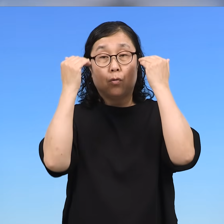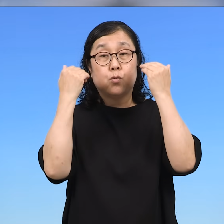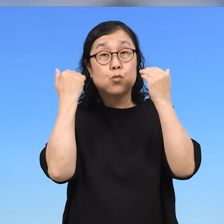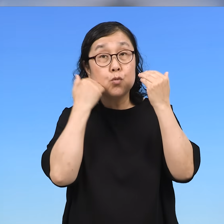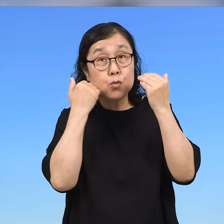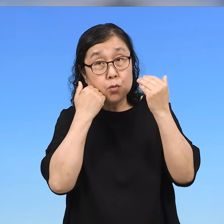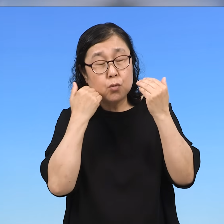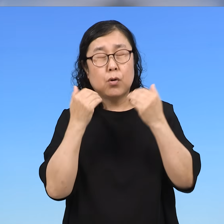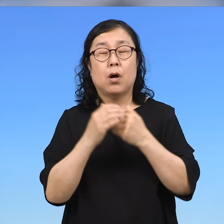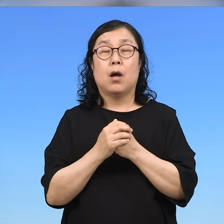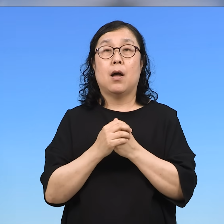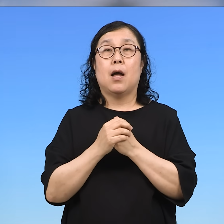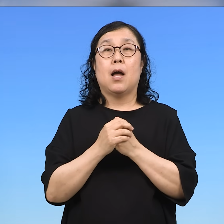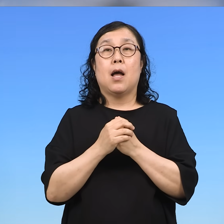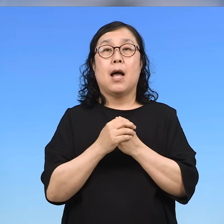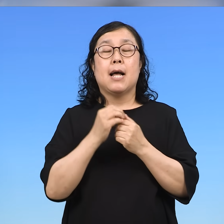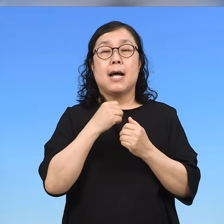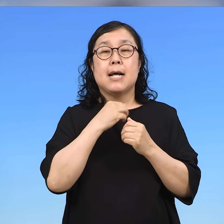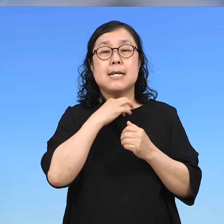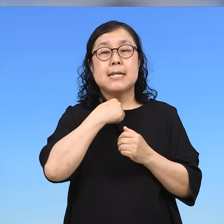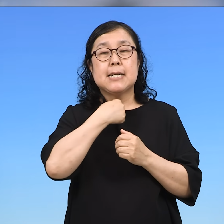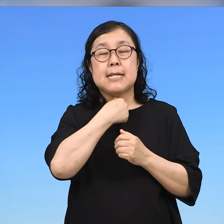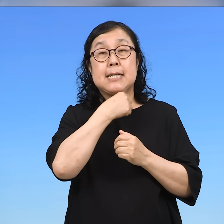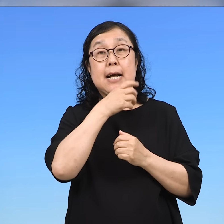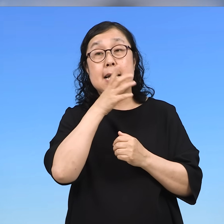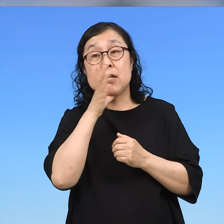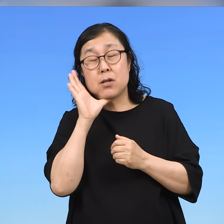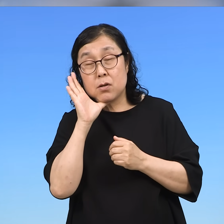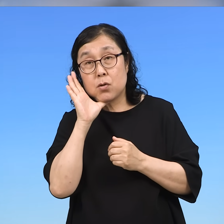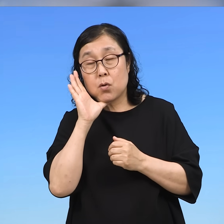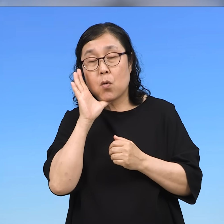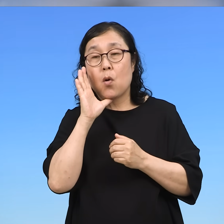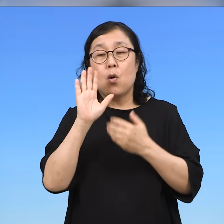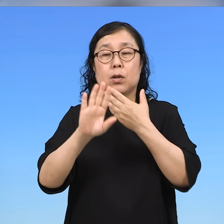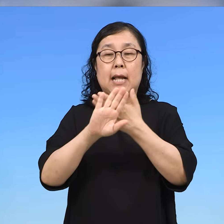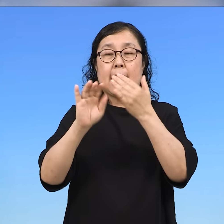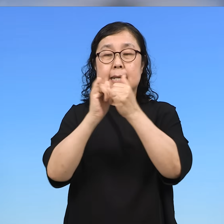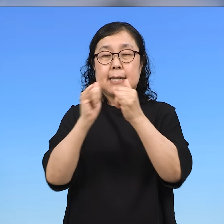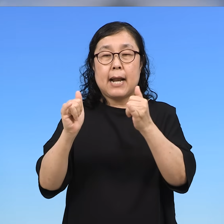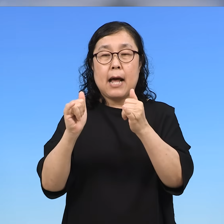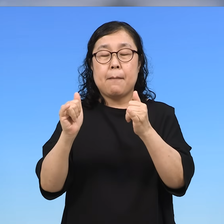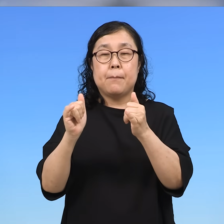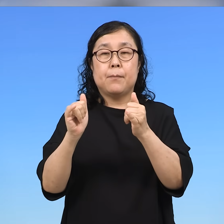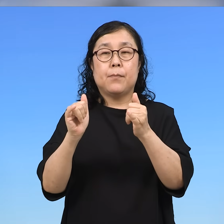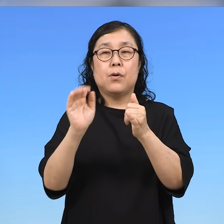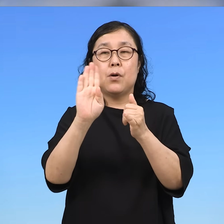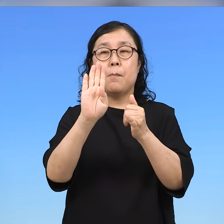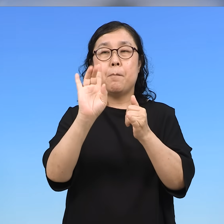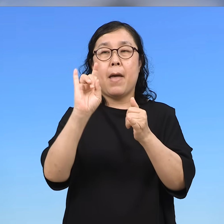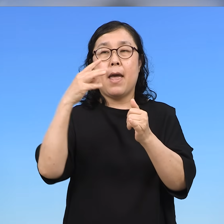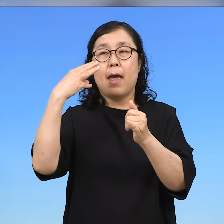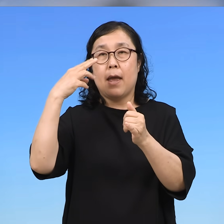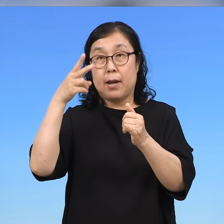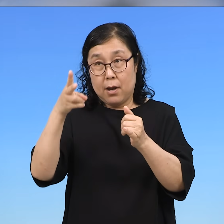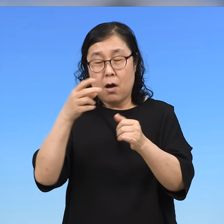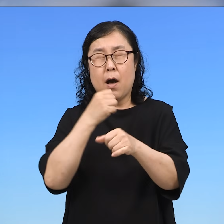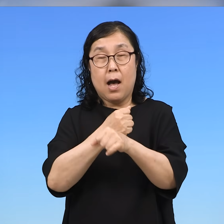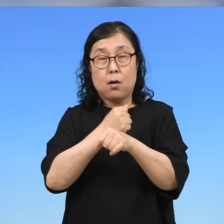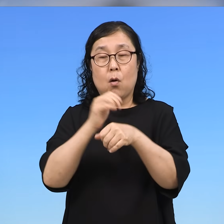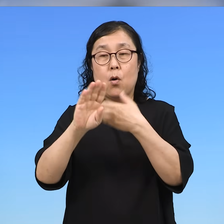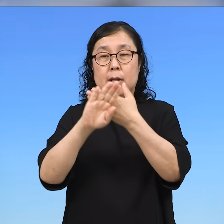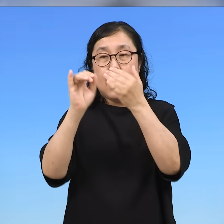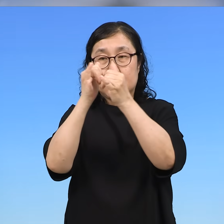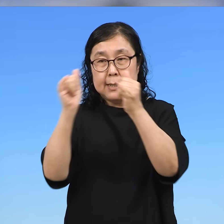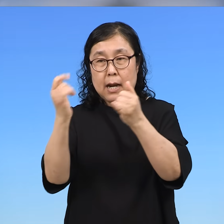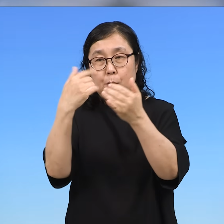어른은 어떤 분이냐? 나이가 들수록 남을 배려하고 또 타인을 위해 기꺼이